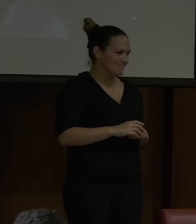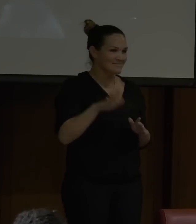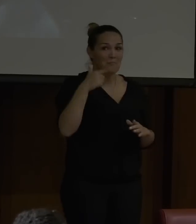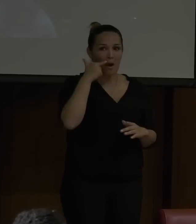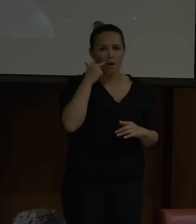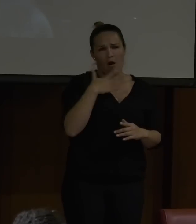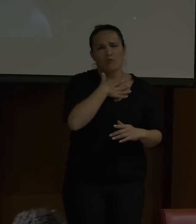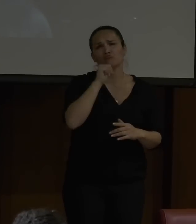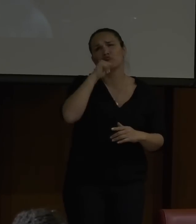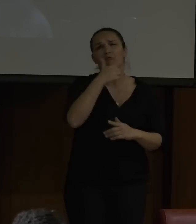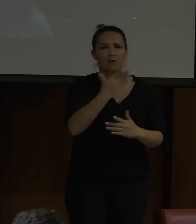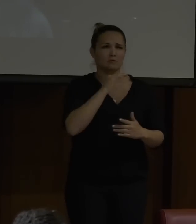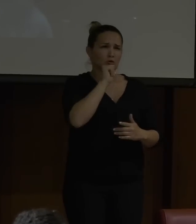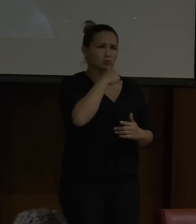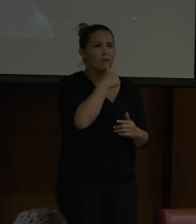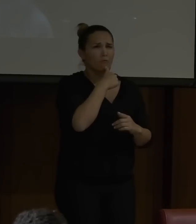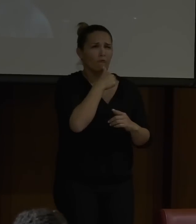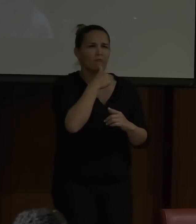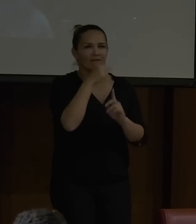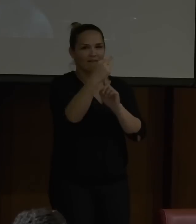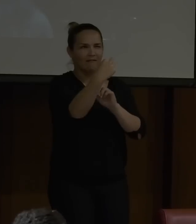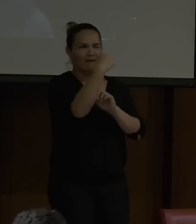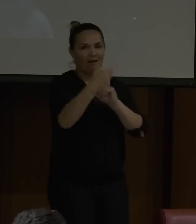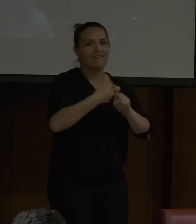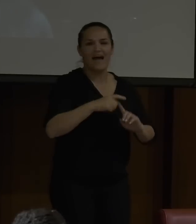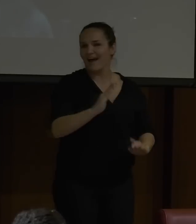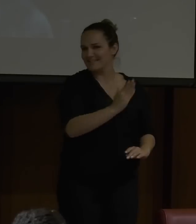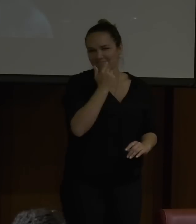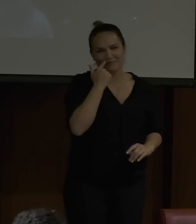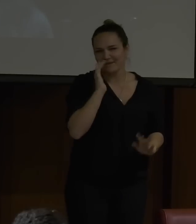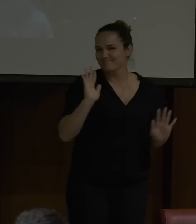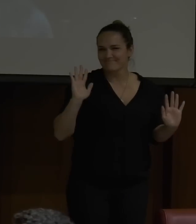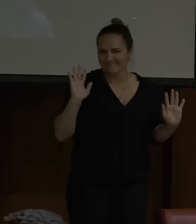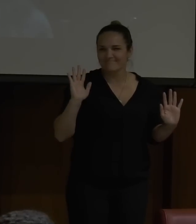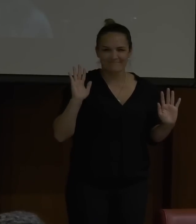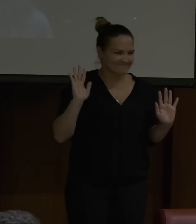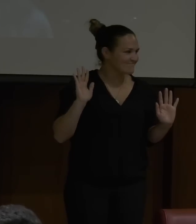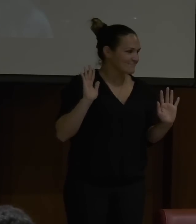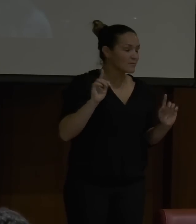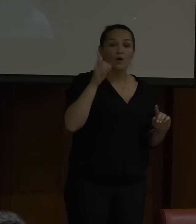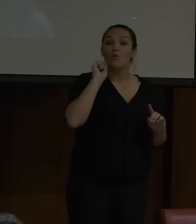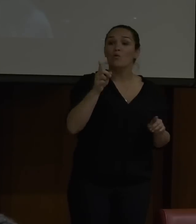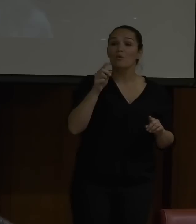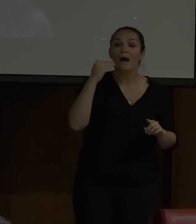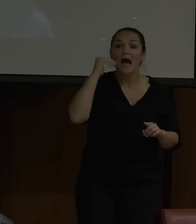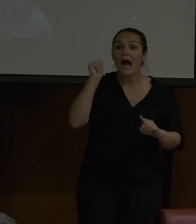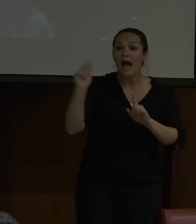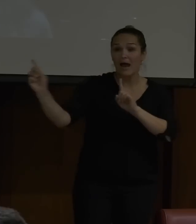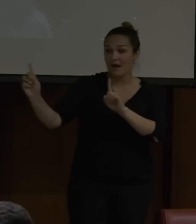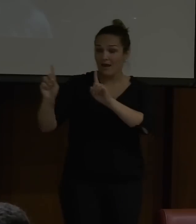aquí consigo algo. Total, la mujer no venía para La Paz, sino que